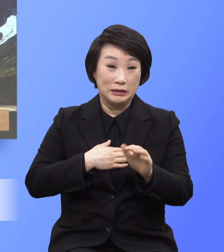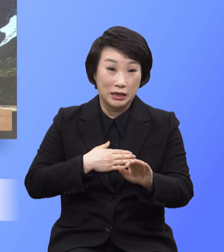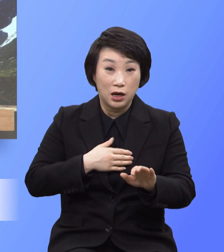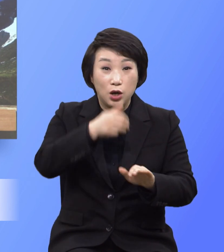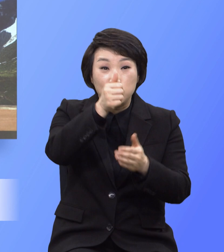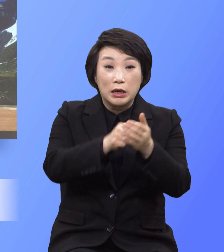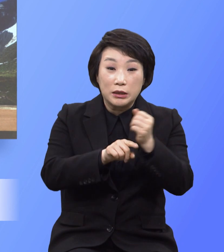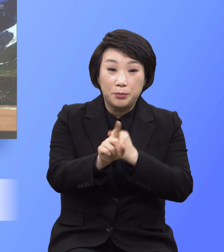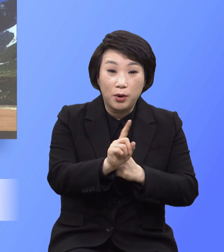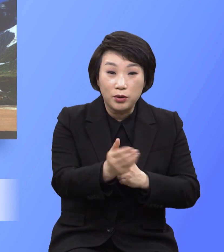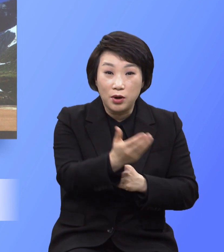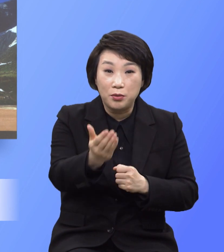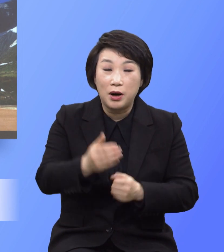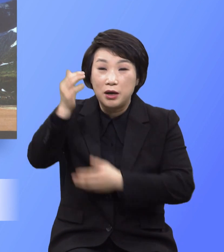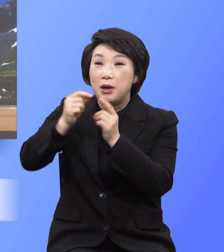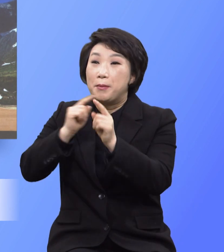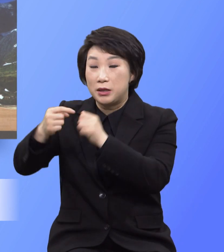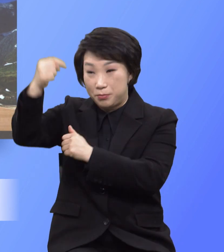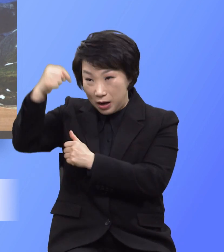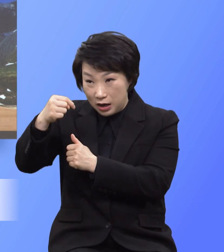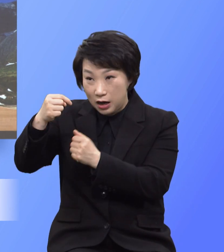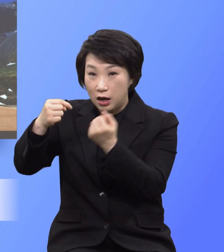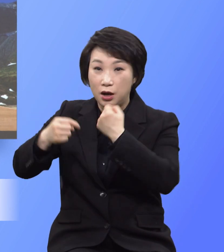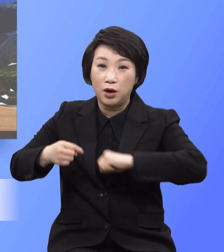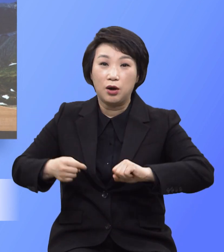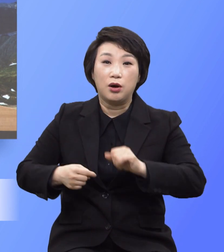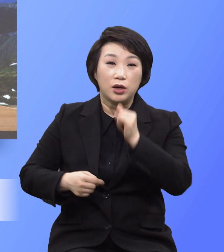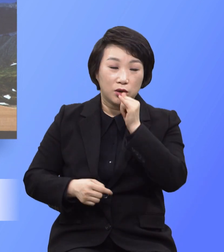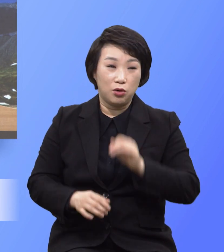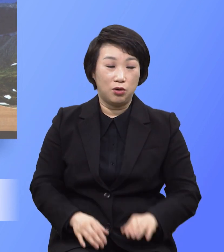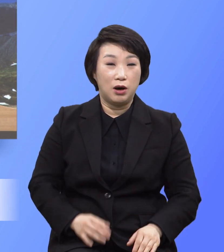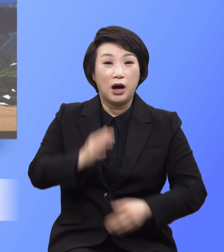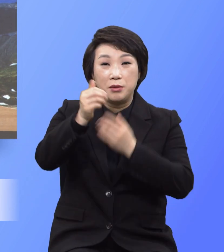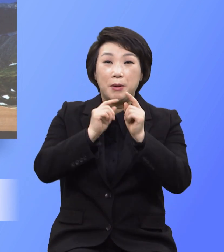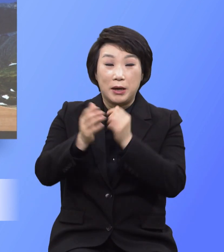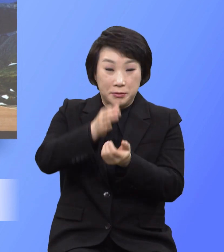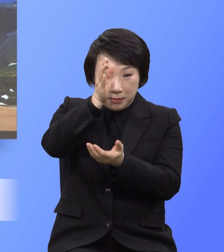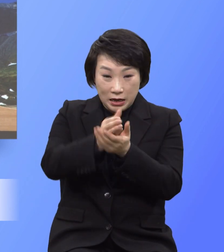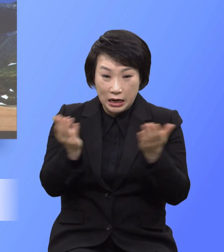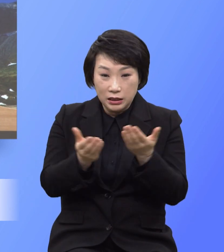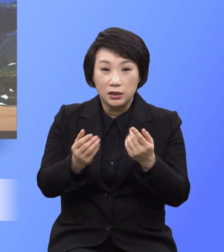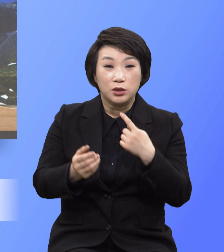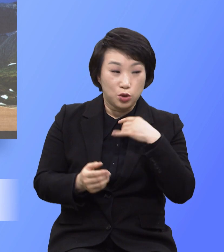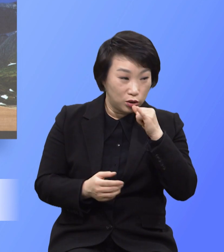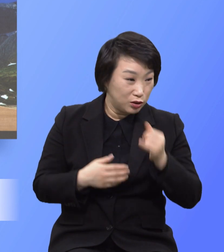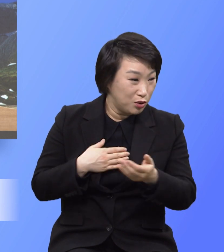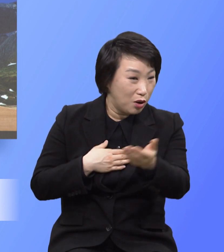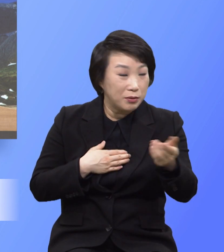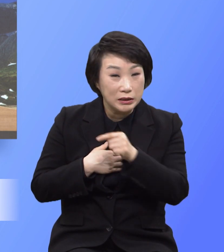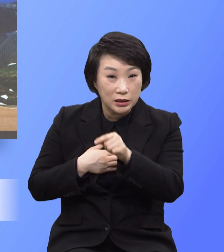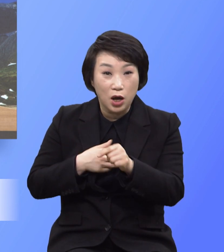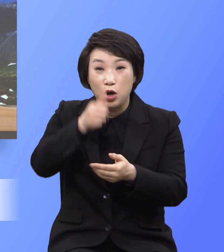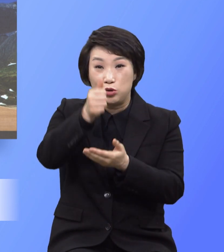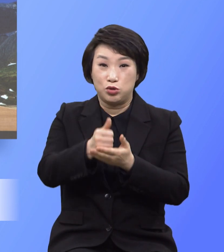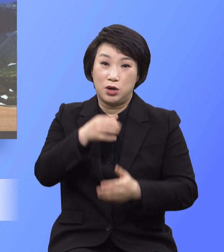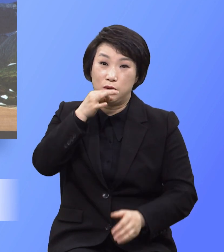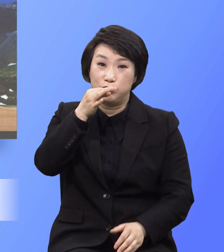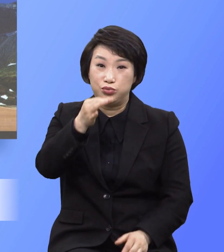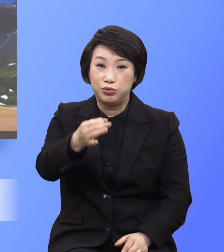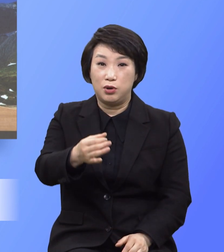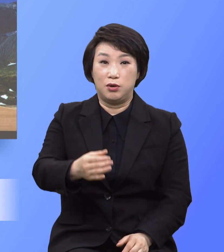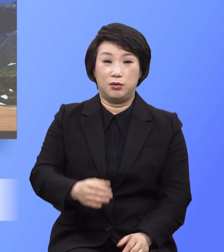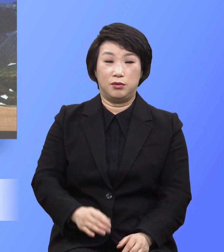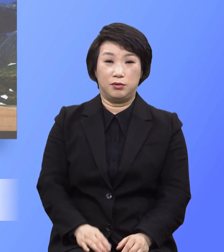뭐냐? 하나님이 하라 한 일은 하지 않고 하지 말라 한 일은 한 것이 죄라, 그